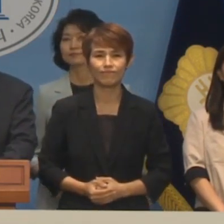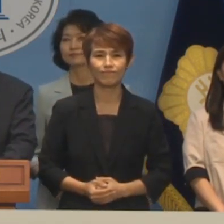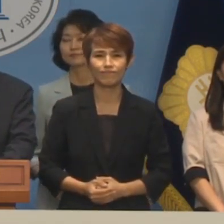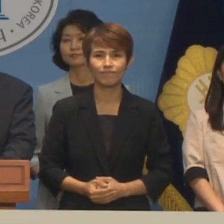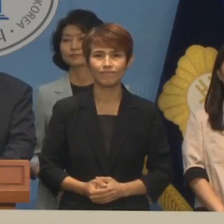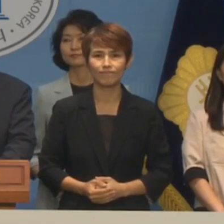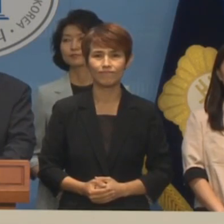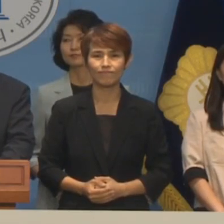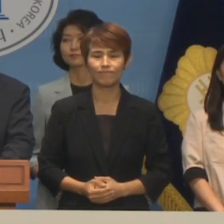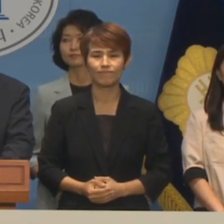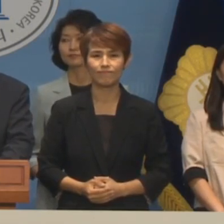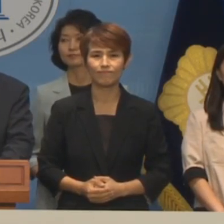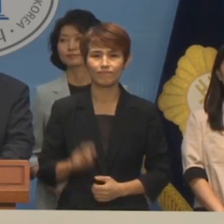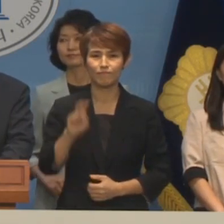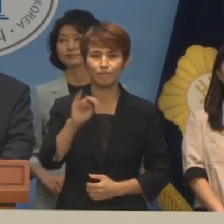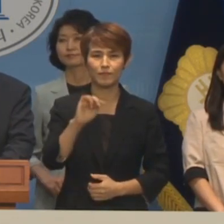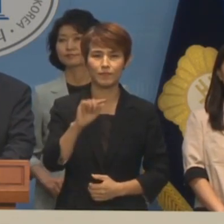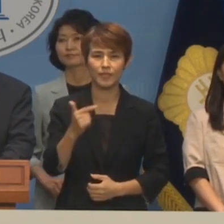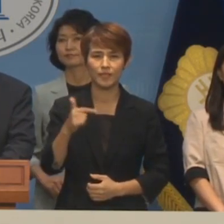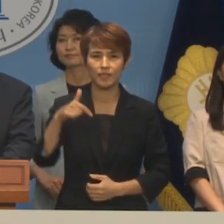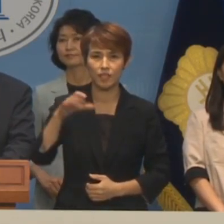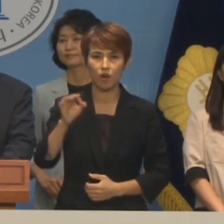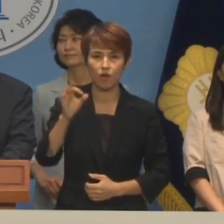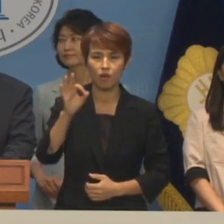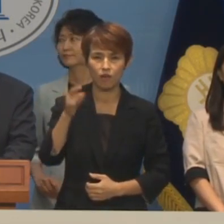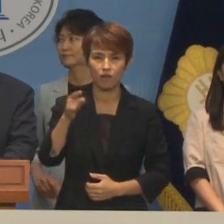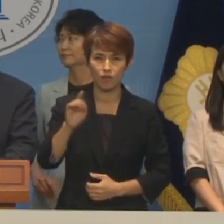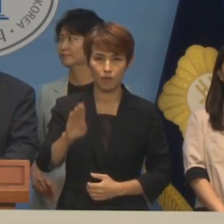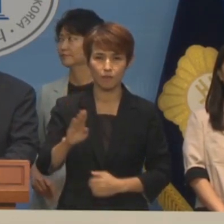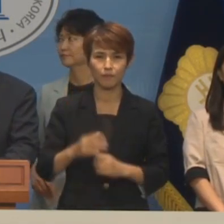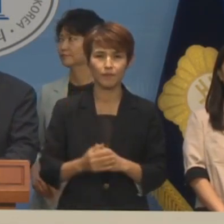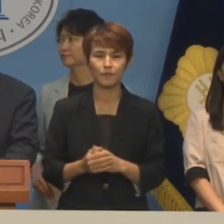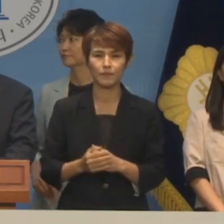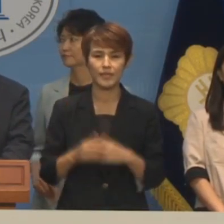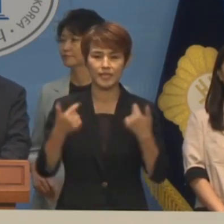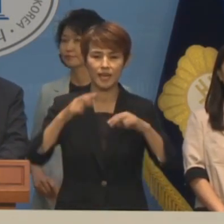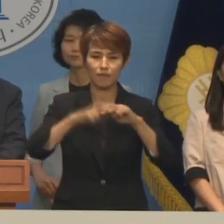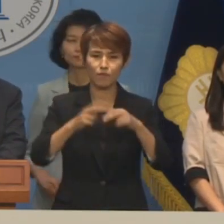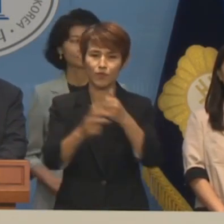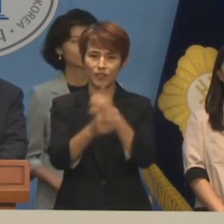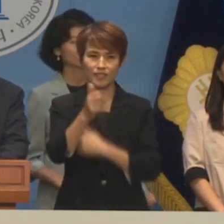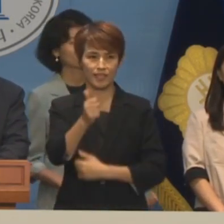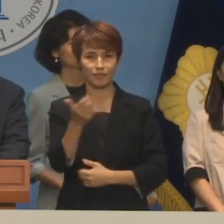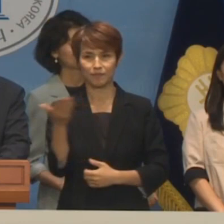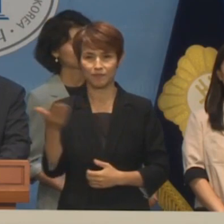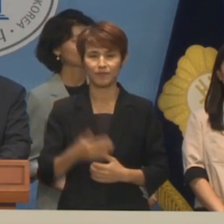다음은 민교협 상임의장을 맡고 계신 선재원 의장님입니다.